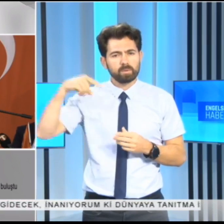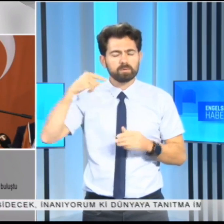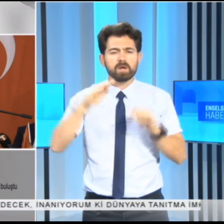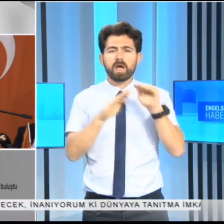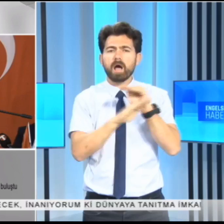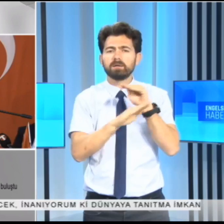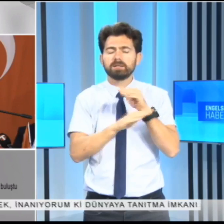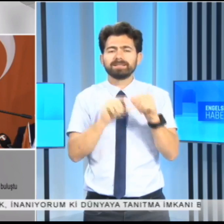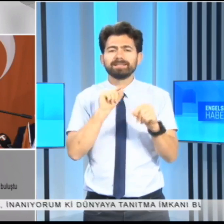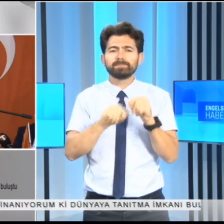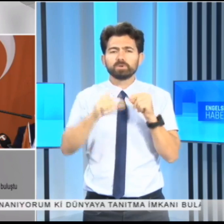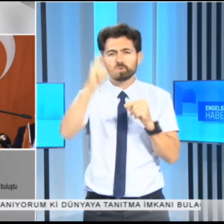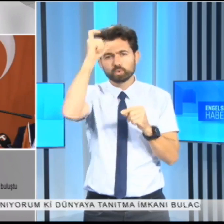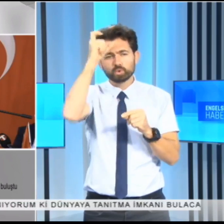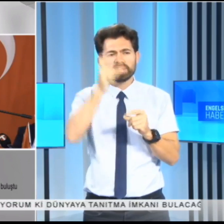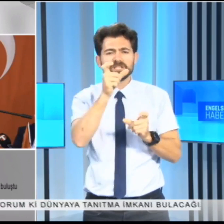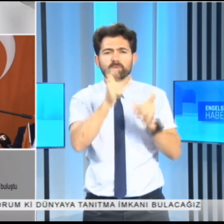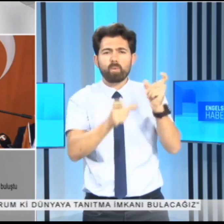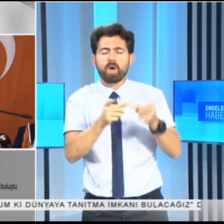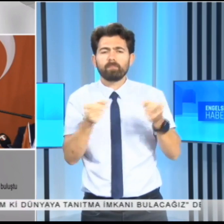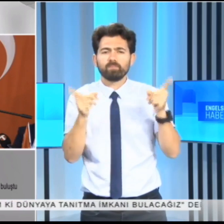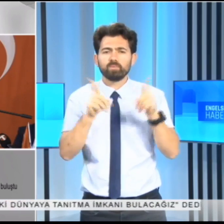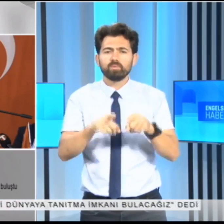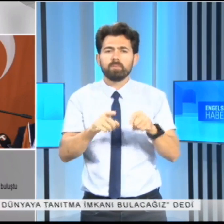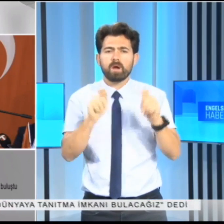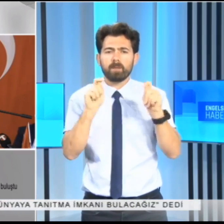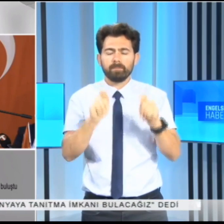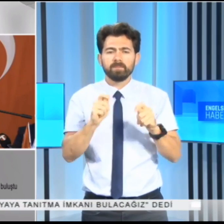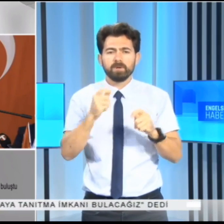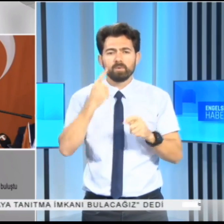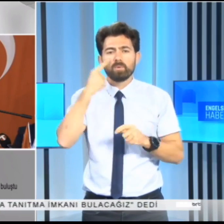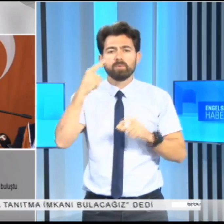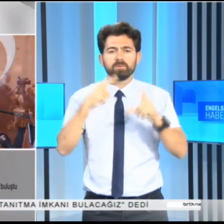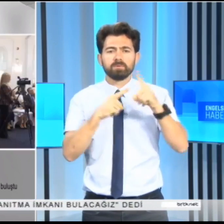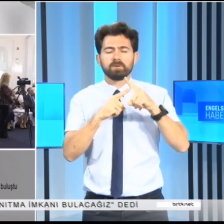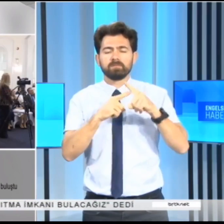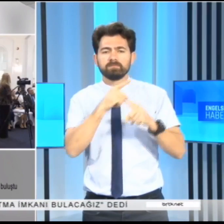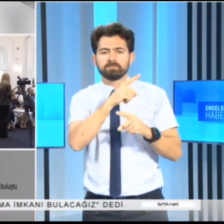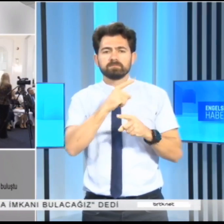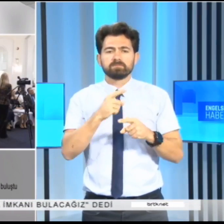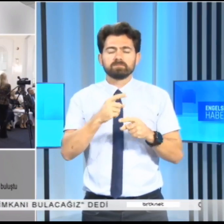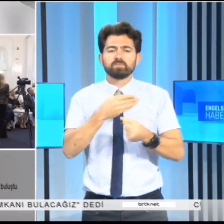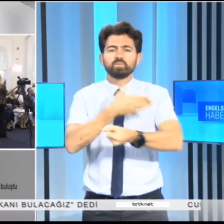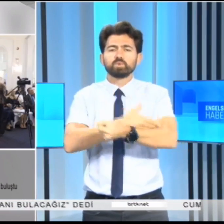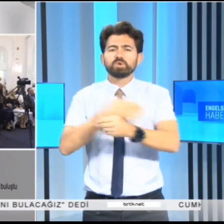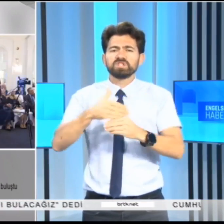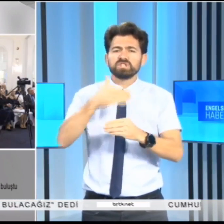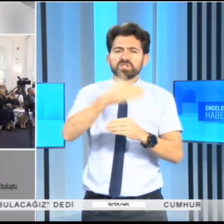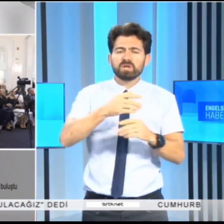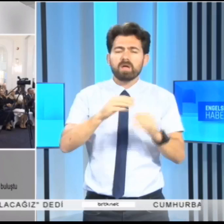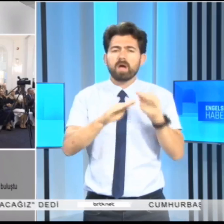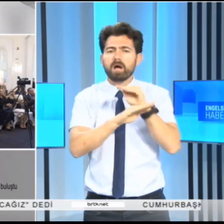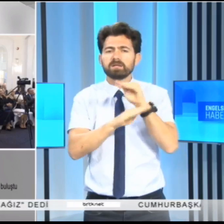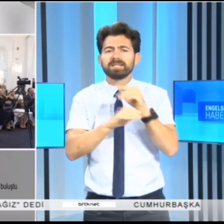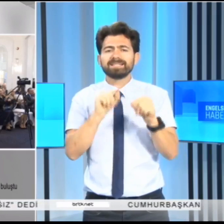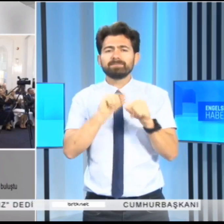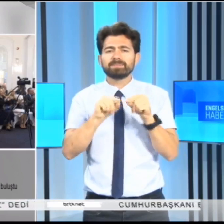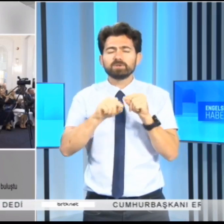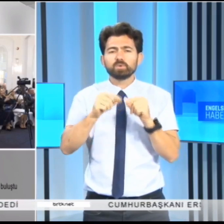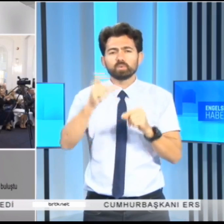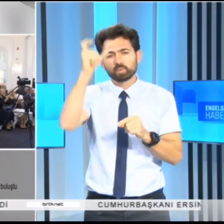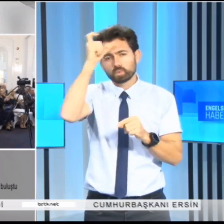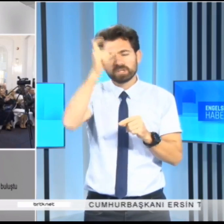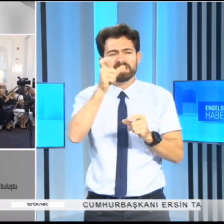Londra'da yaşayan Kıbrıslı Türklerle buluşan Cumhurbaşkanı Tatar yurt dışında yaşayan Kıbrıslı